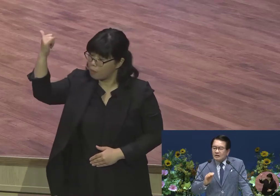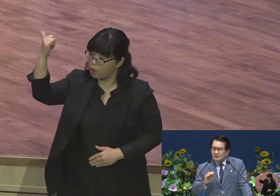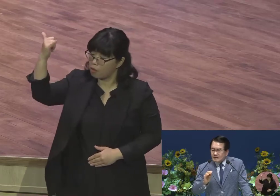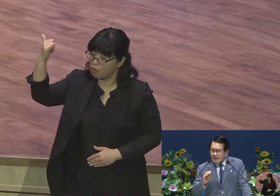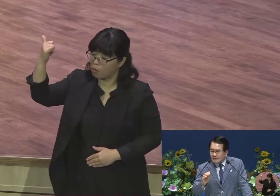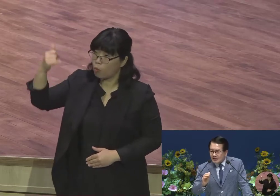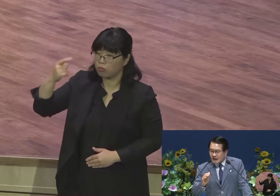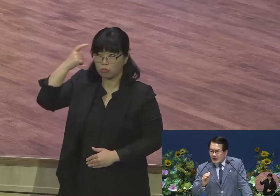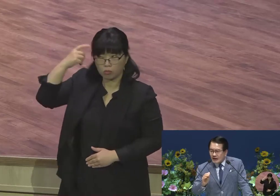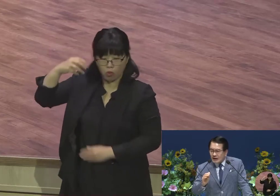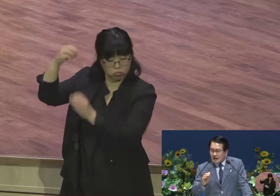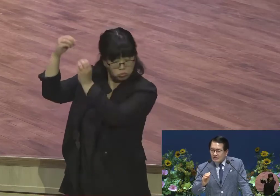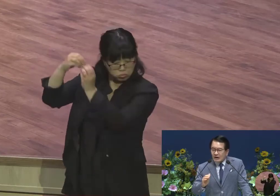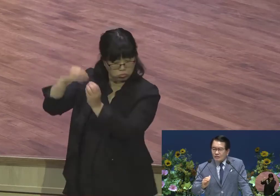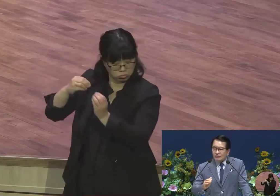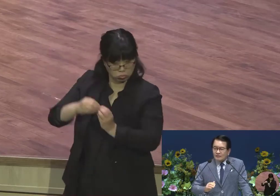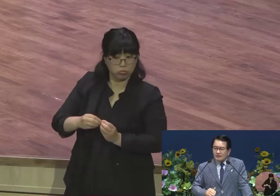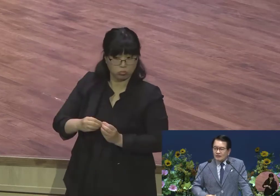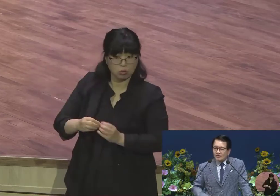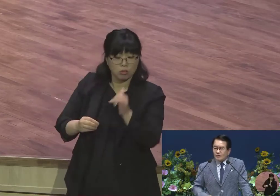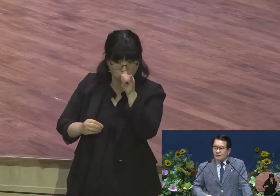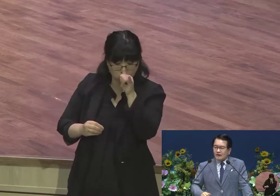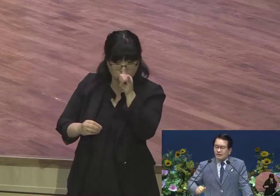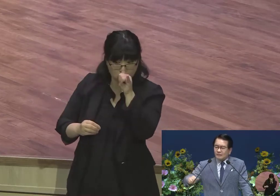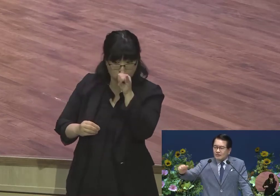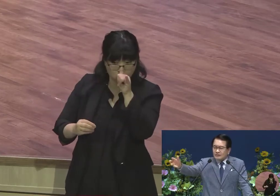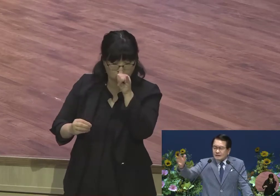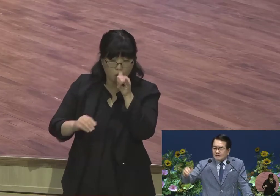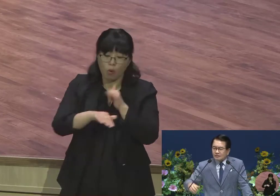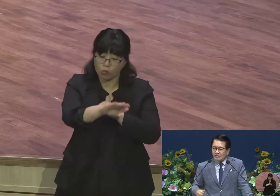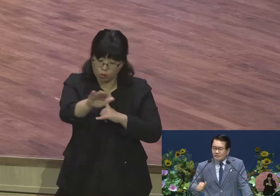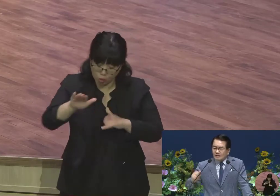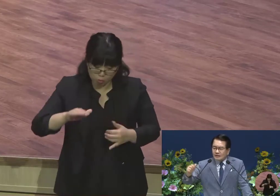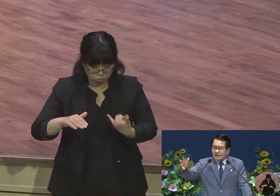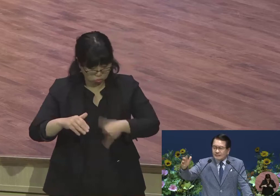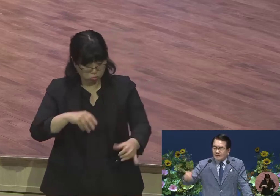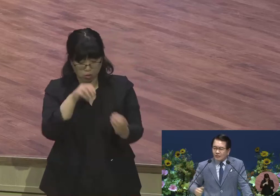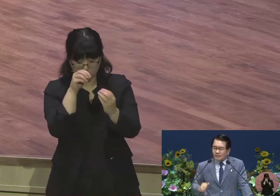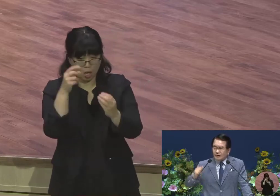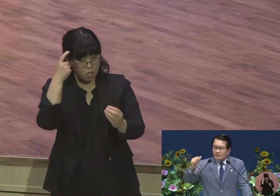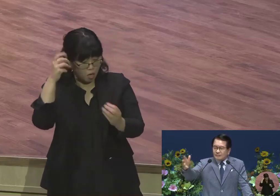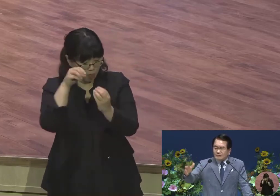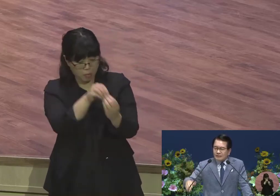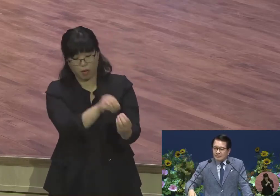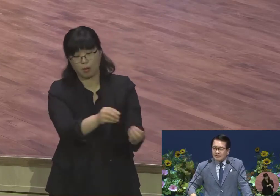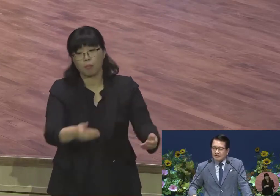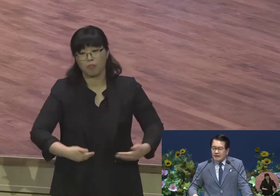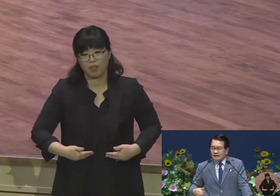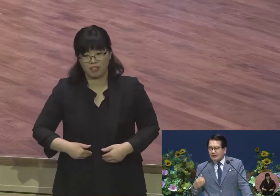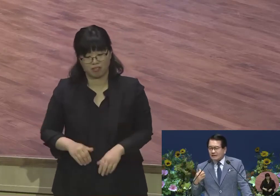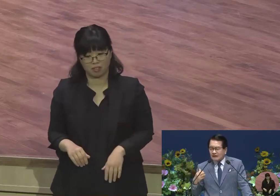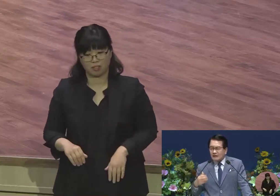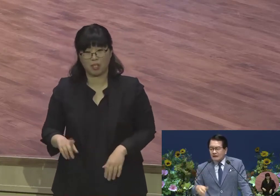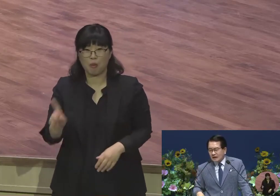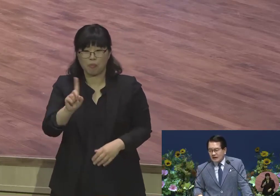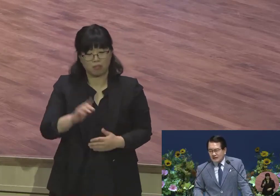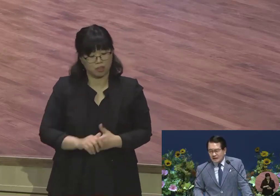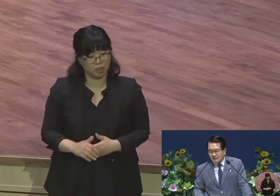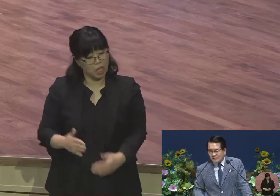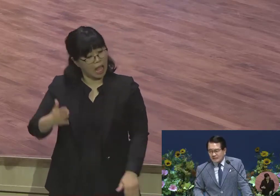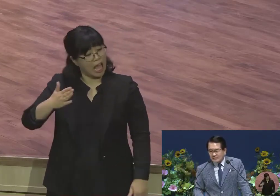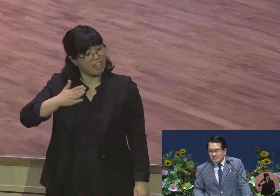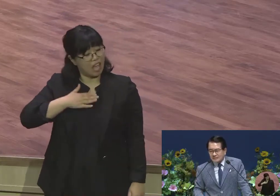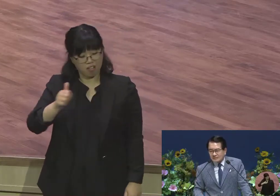영적 영향을 입히시기 바랍니다 한국 남자들은 돈 벌어갖고 돈 벌어갖고 벌어갖고 돈 벌어 죽으면 먹기삼으면 내가 다 끝났다